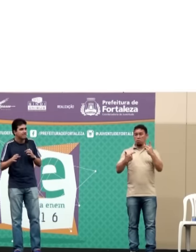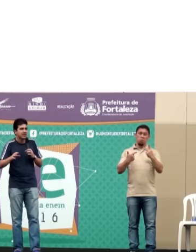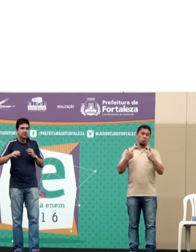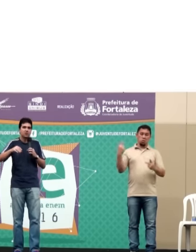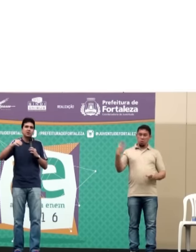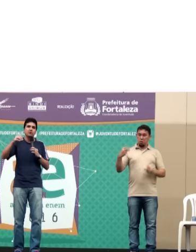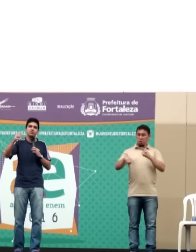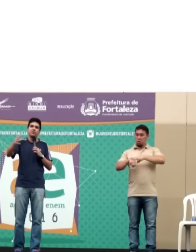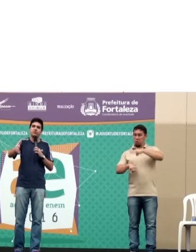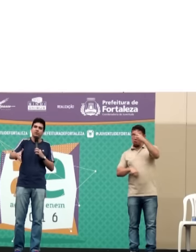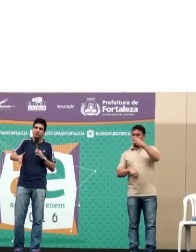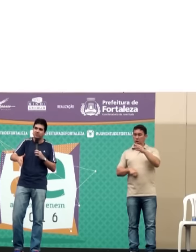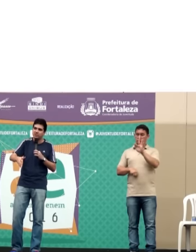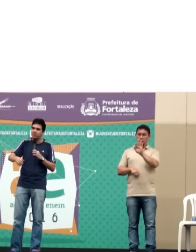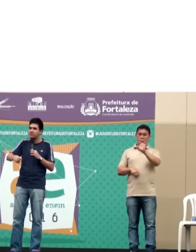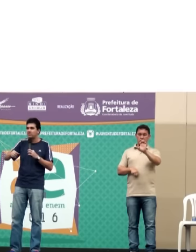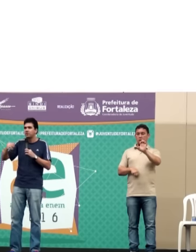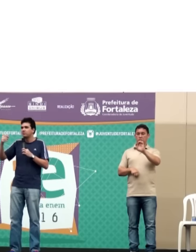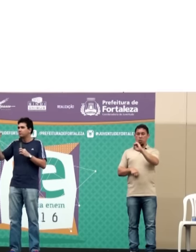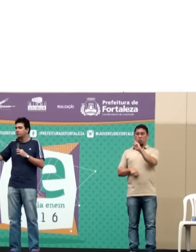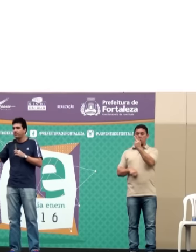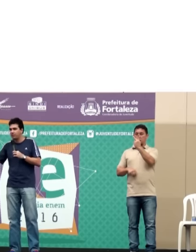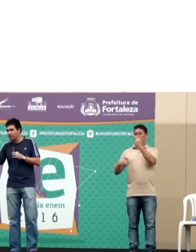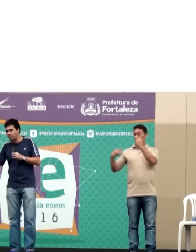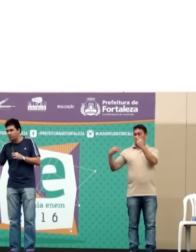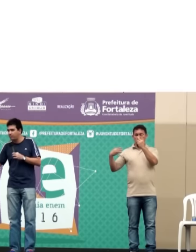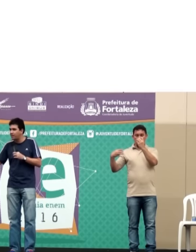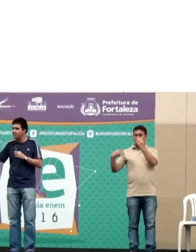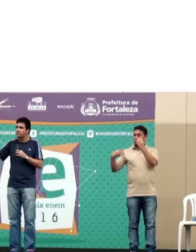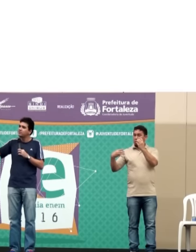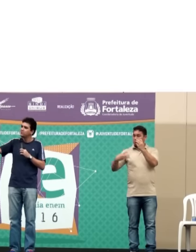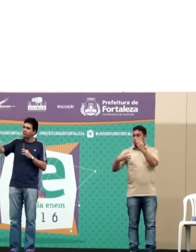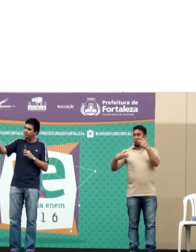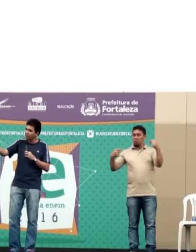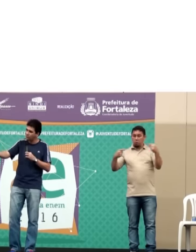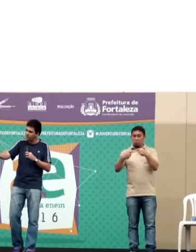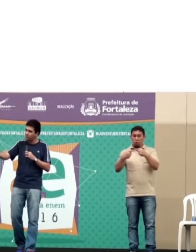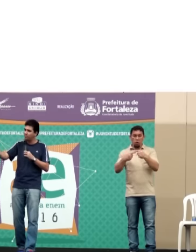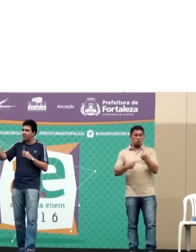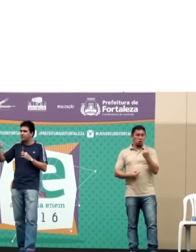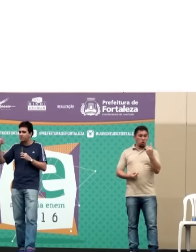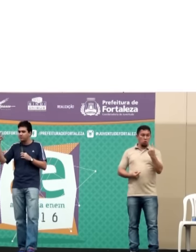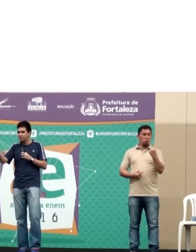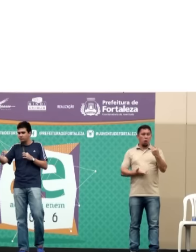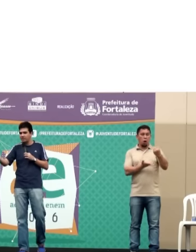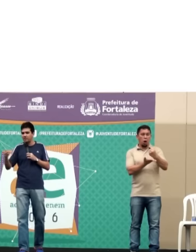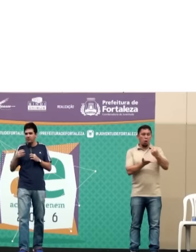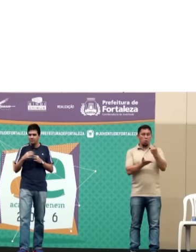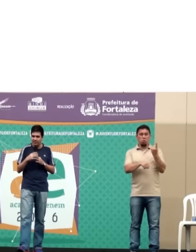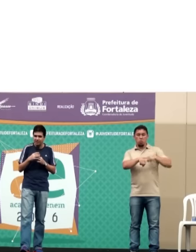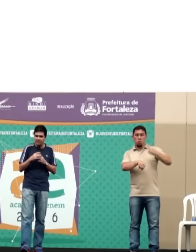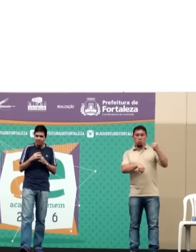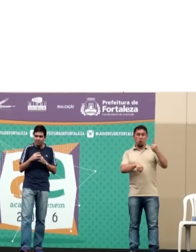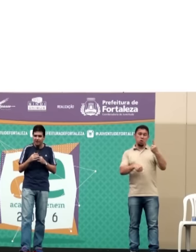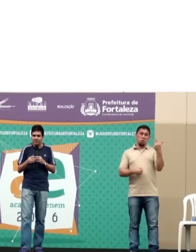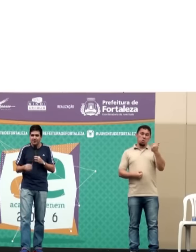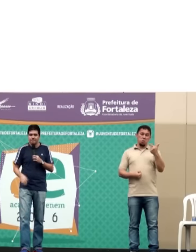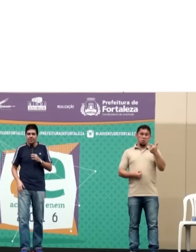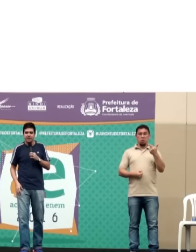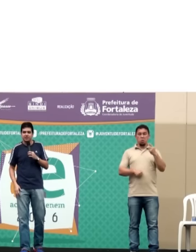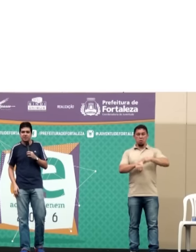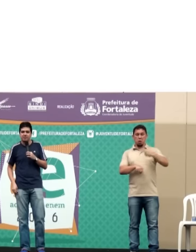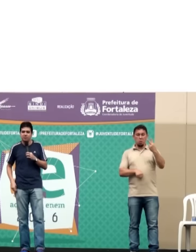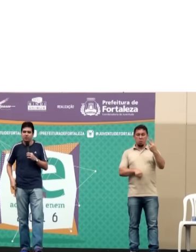bases é só olhar o número de hidroxilas. Se tiver um, é monobase. Se tiver duas, é de base. Se tiver três, é